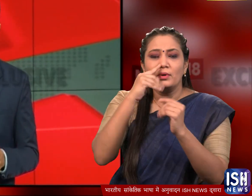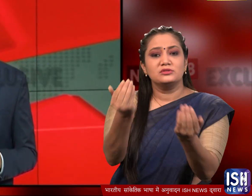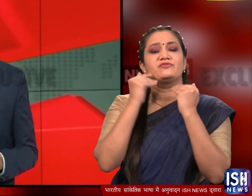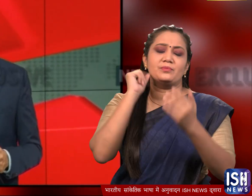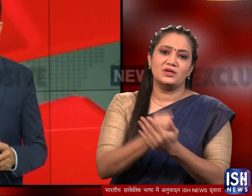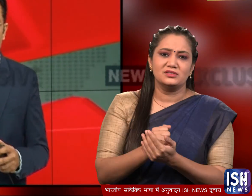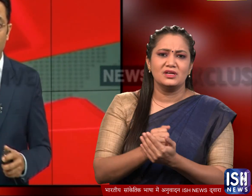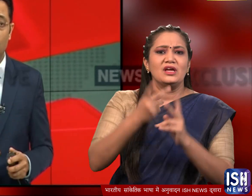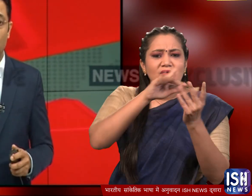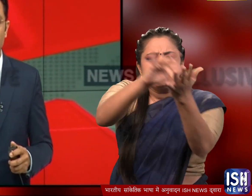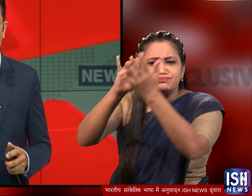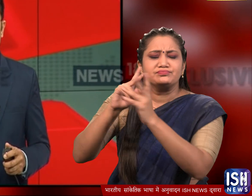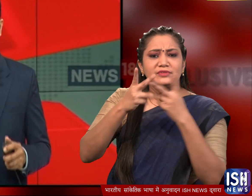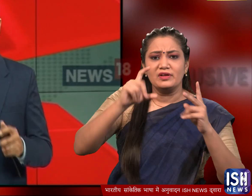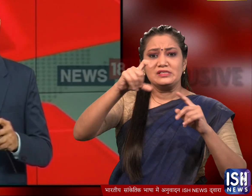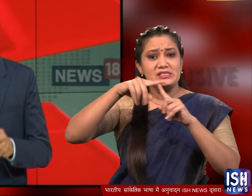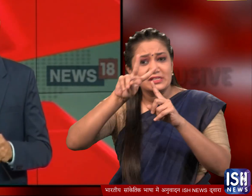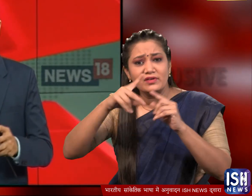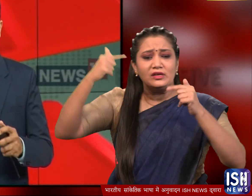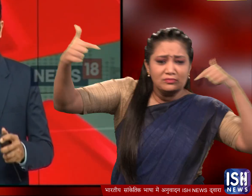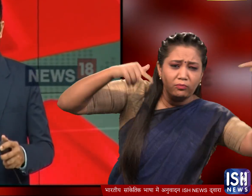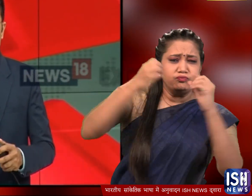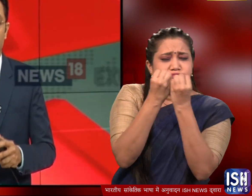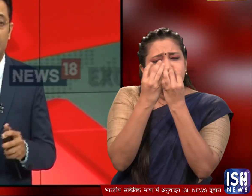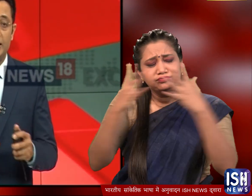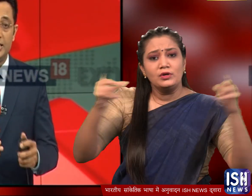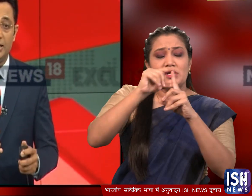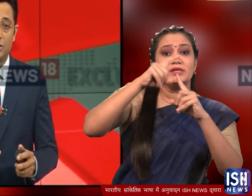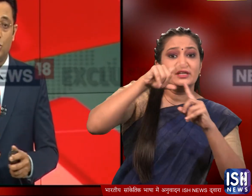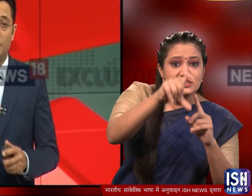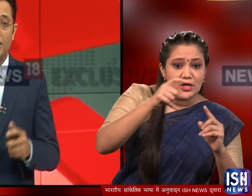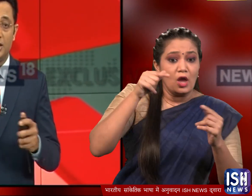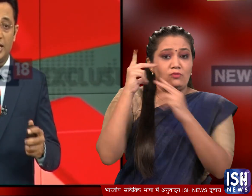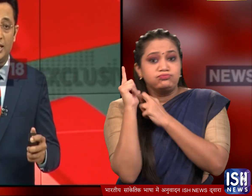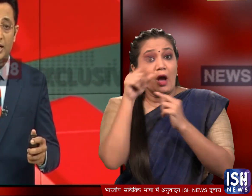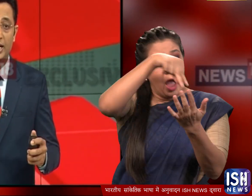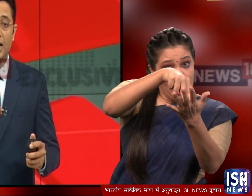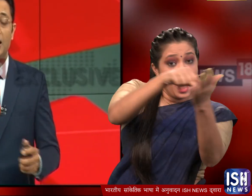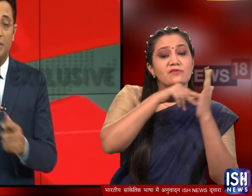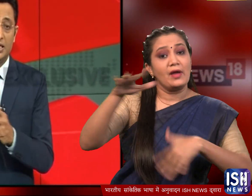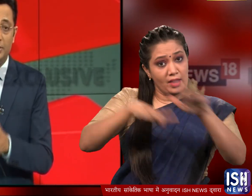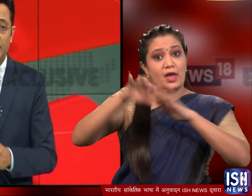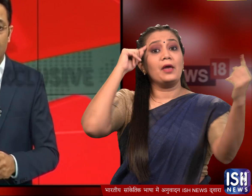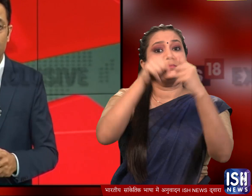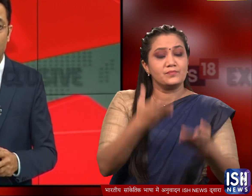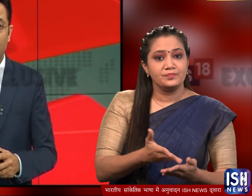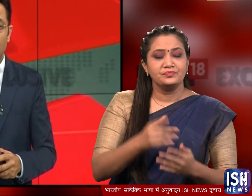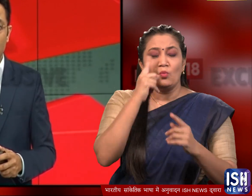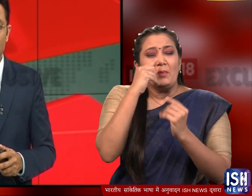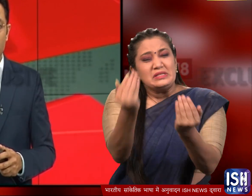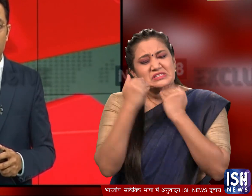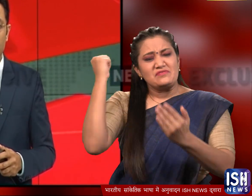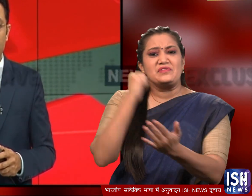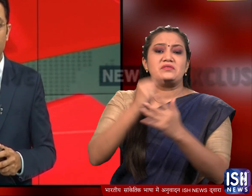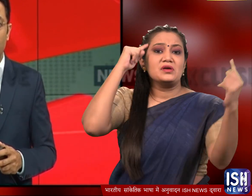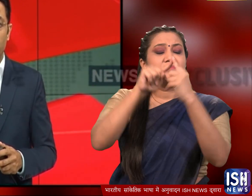सुरक्षा रहा है। दिल्ली के हर कोने, हर गली में सीसीटीवी कैमरे लगाने से लेकर डीटीसी की बसों में मार्शल तैनात करने का मकसद भी यही था। महिलाओं